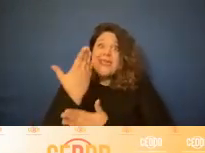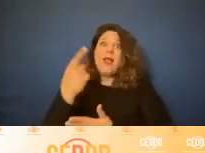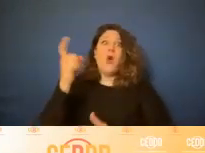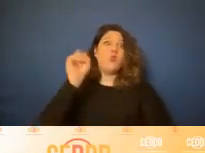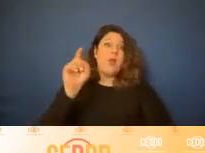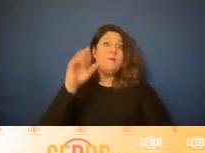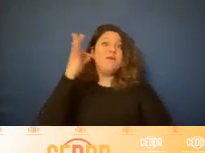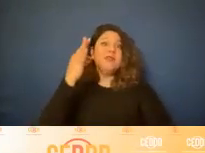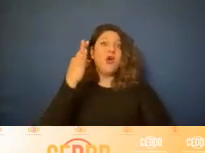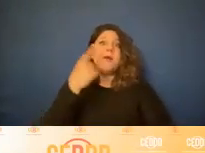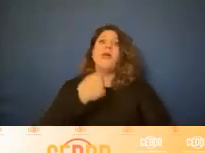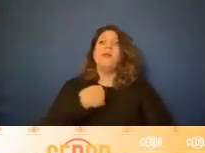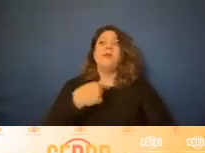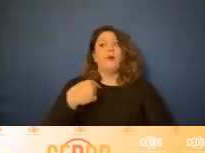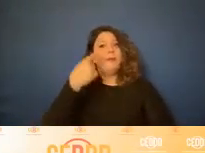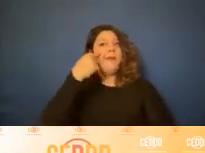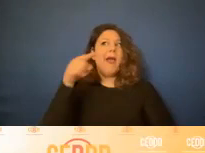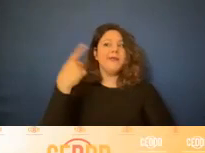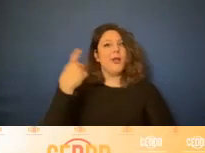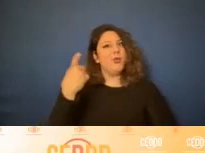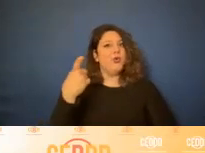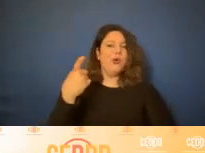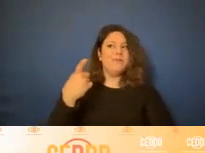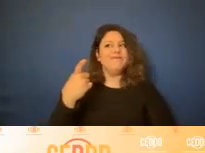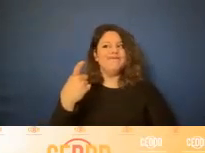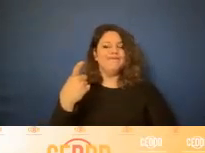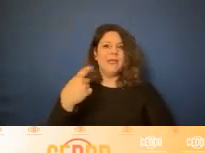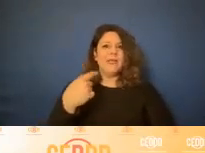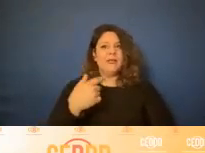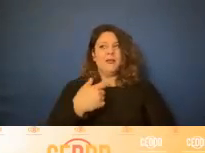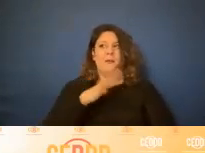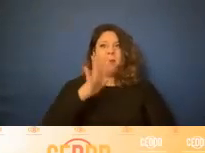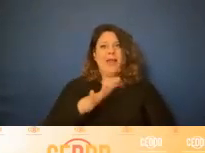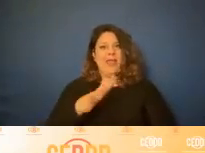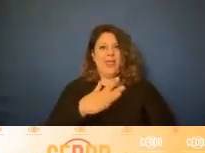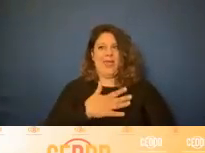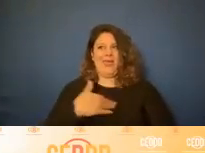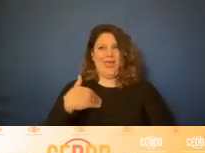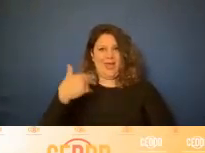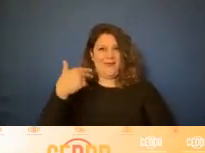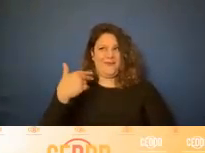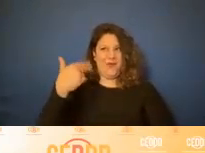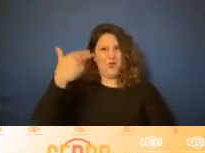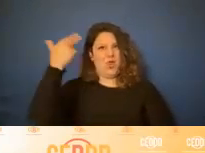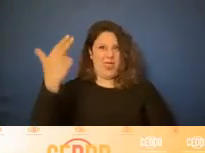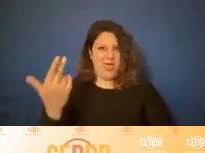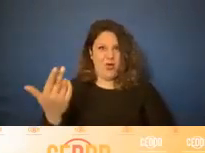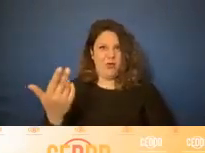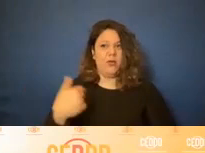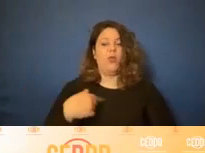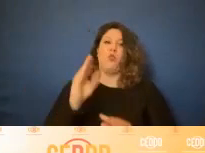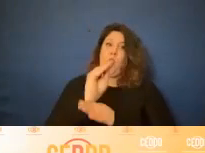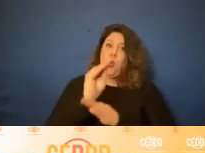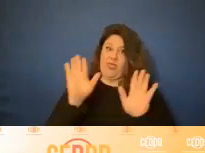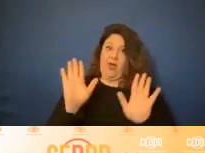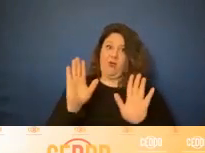suicida, pues ¿qué vamos a hacer? Cuidado, porque al trabajar en temas emocionales complejos por figuras no expertas,